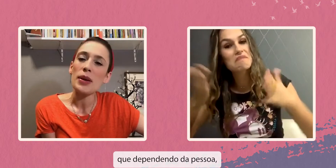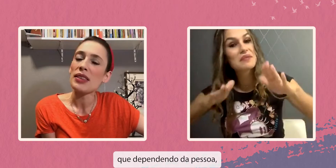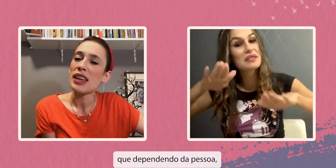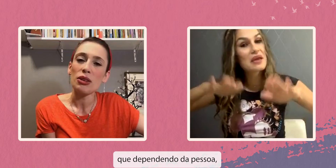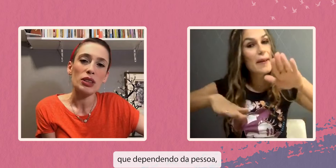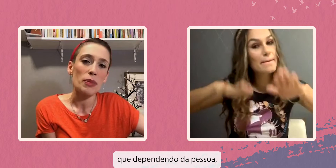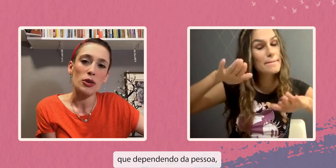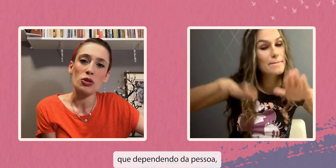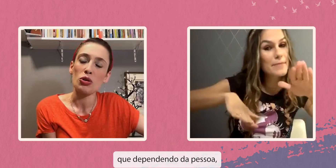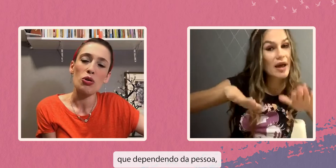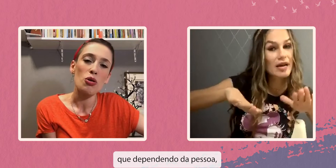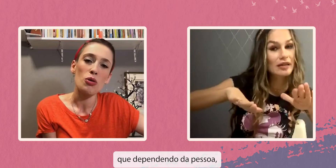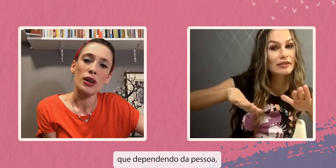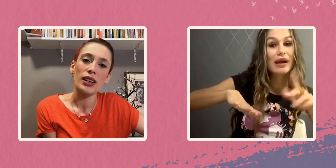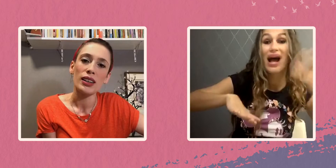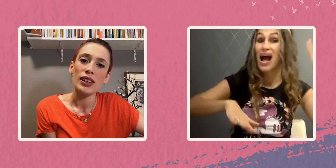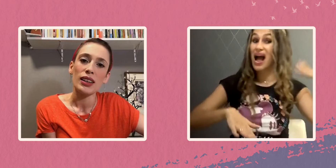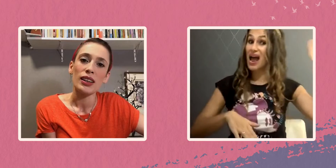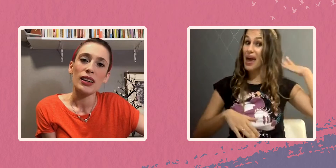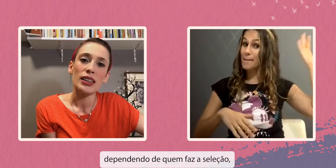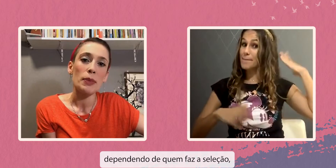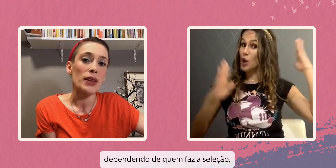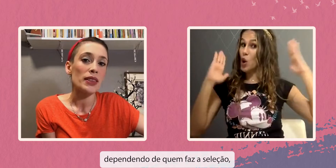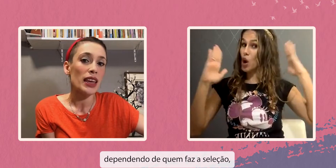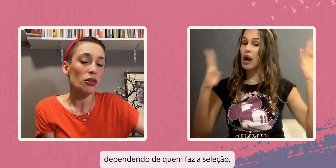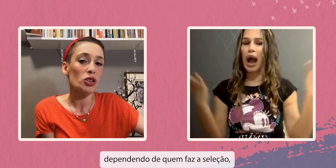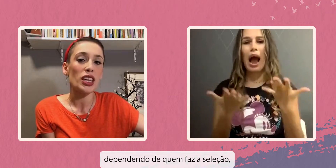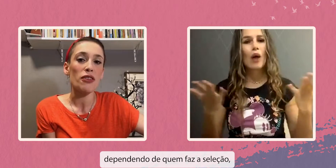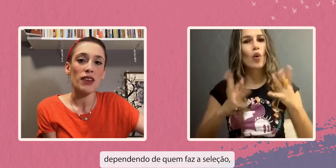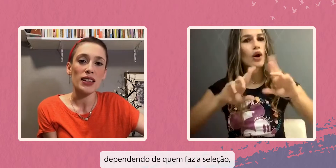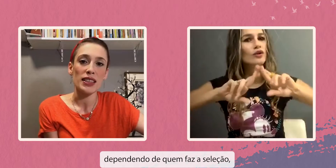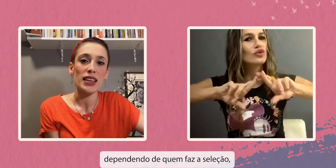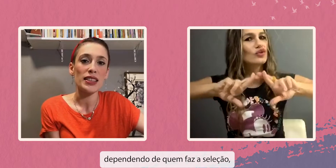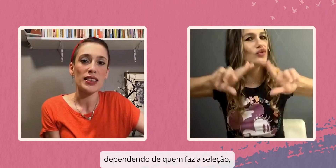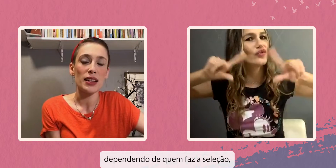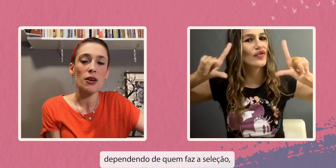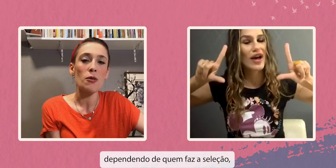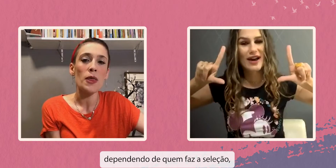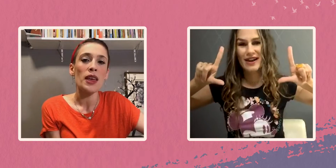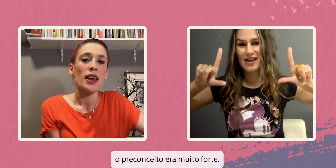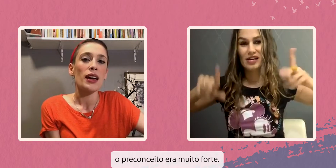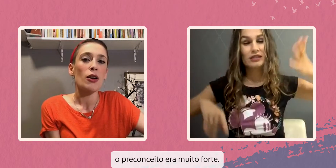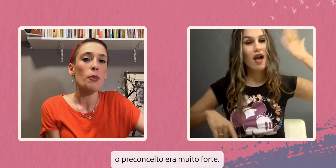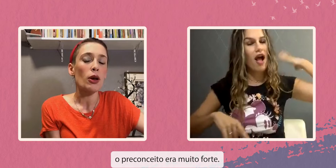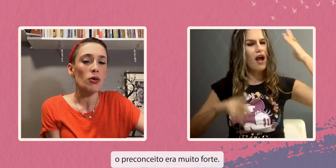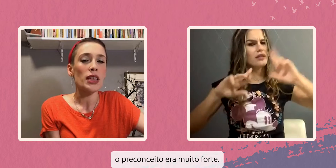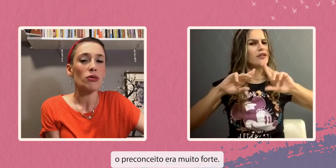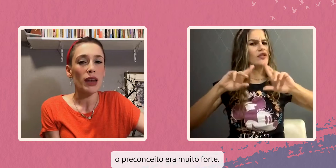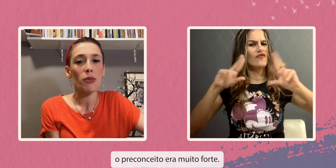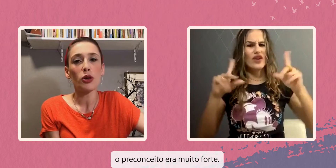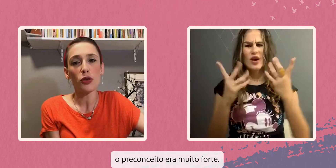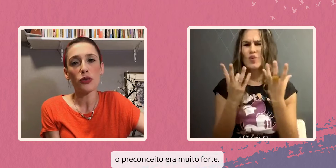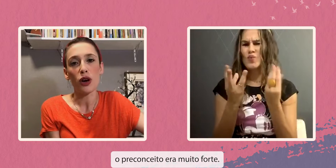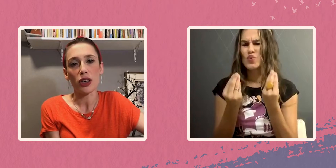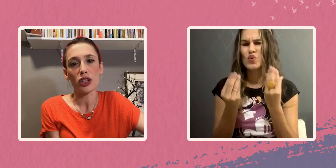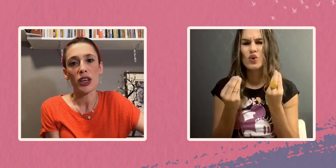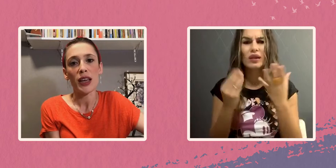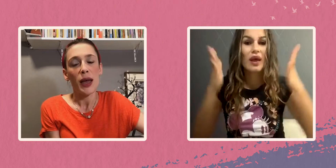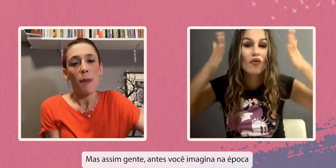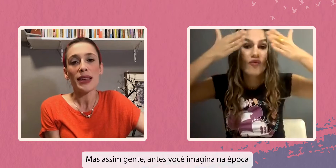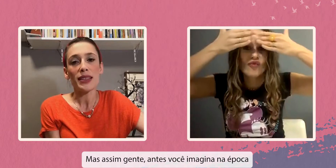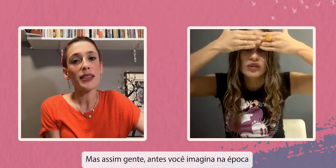que dependendo da pessoa, dependendo de quem faz a seleção, o preconceito era muito